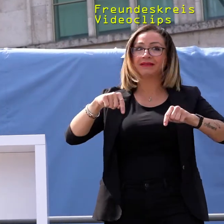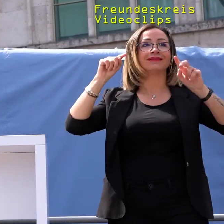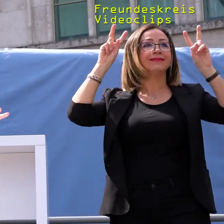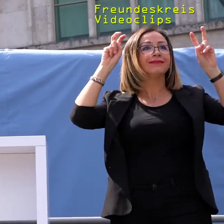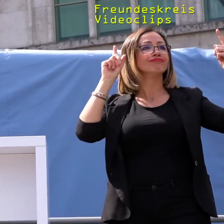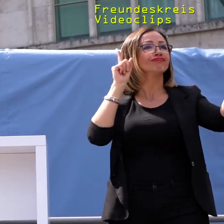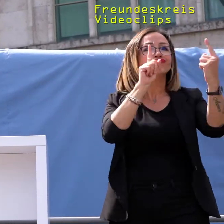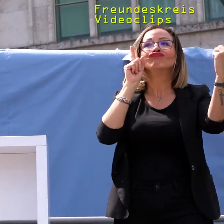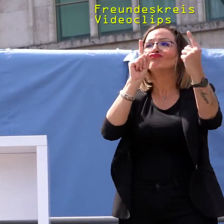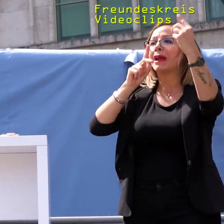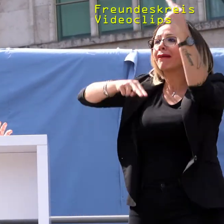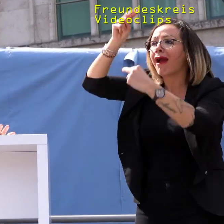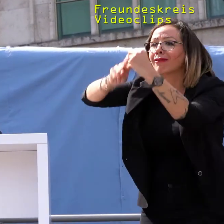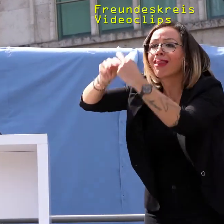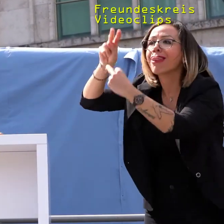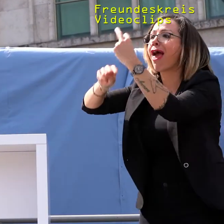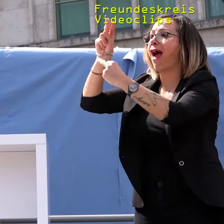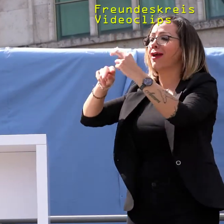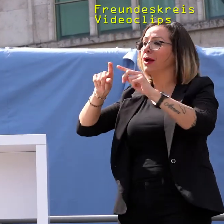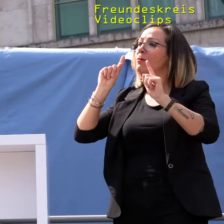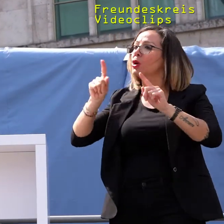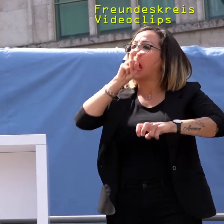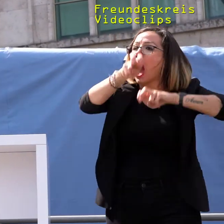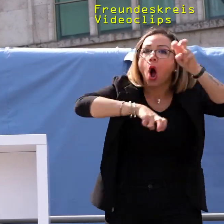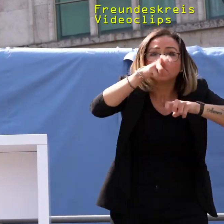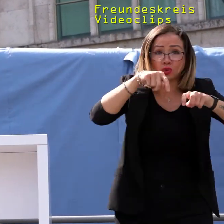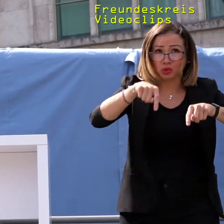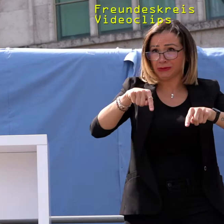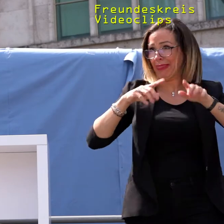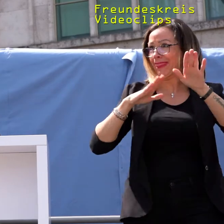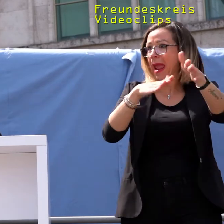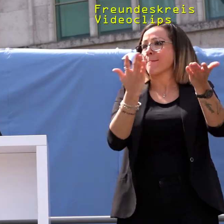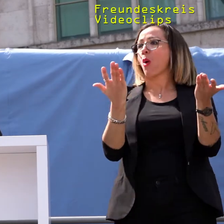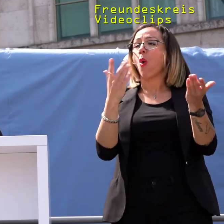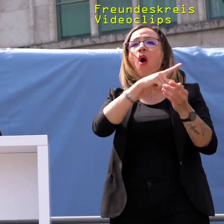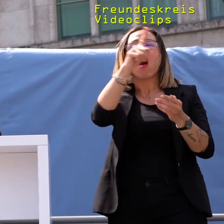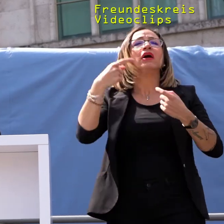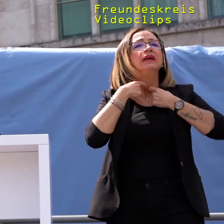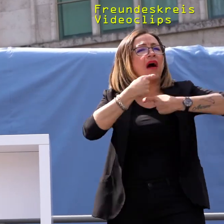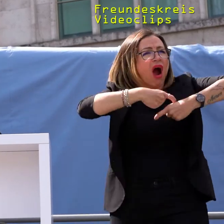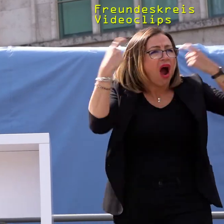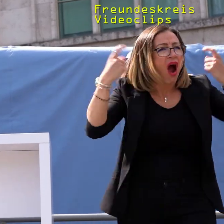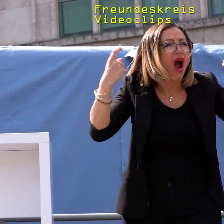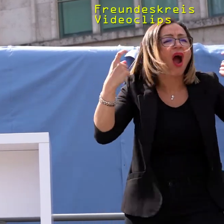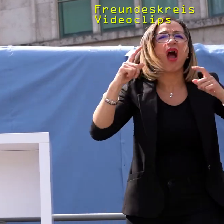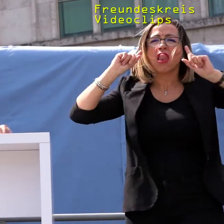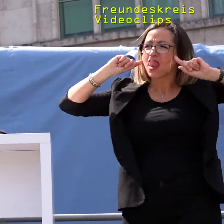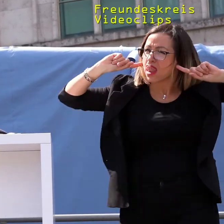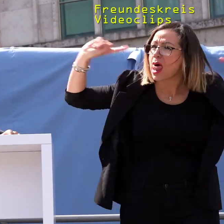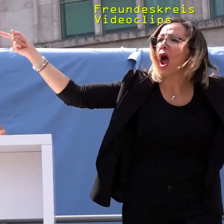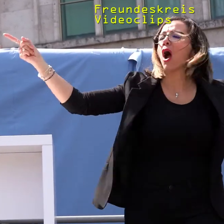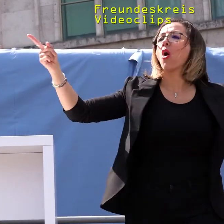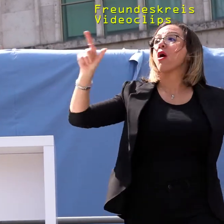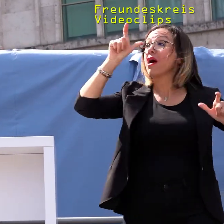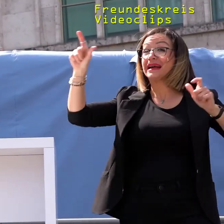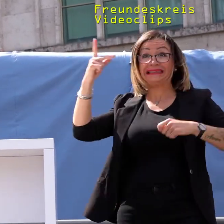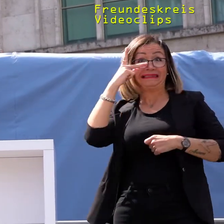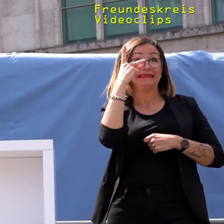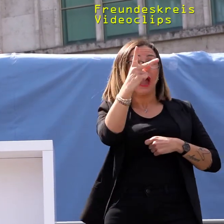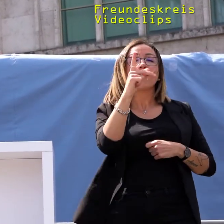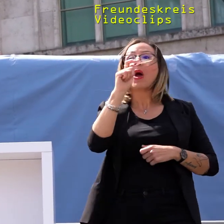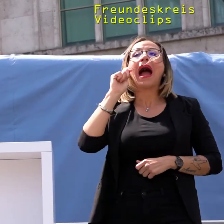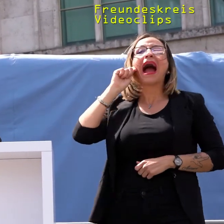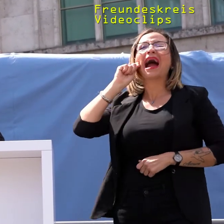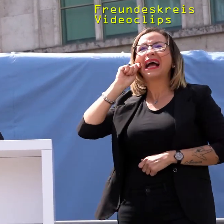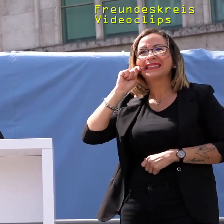einander kennen und vereint euch. Organisiert euch zu Protesten, werdet laut und macht eure Stimmen hörbar. Nur wenn wir das Problem Rassismus gemeinsam und